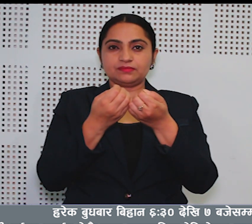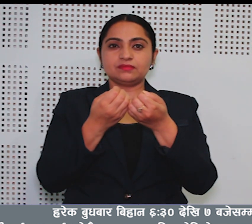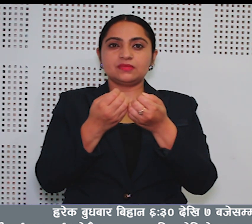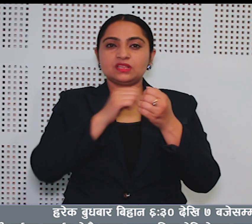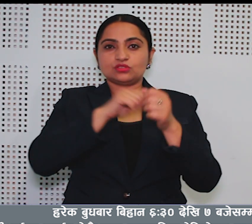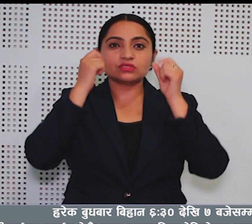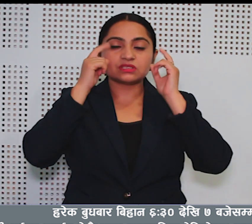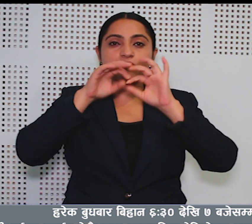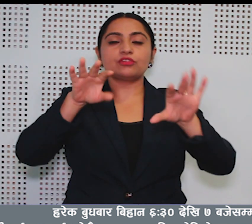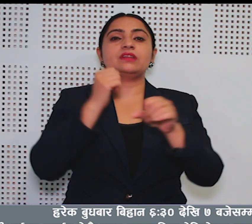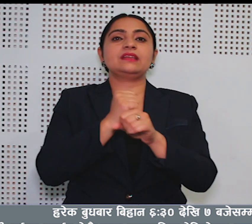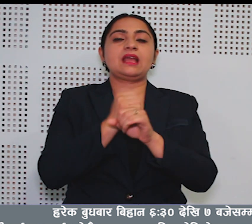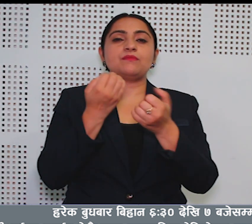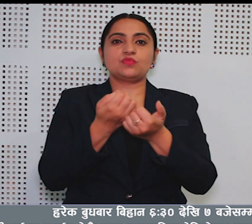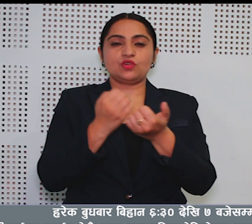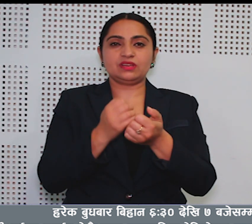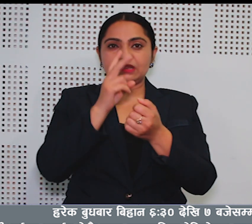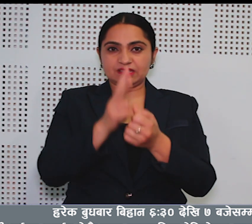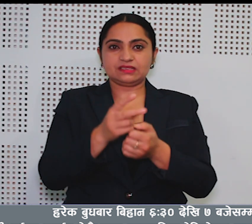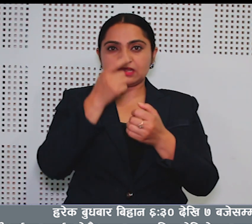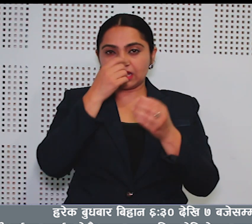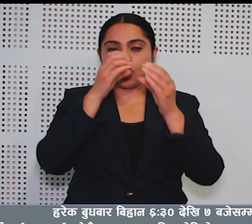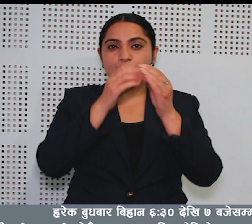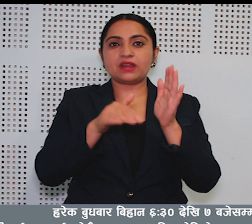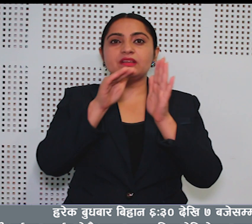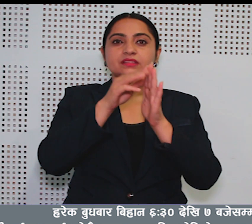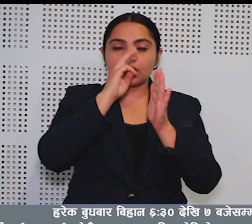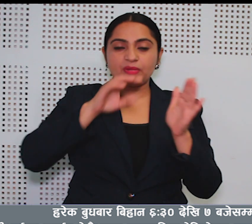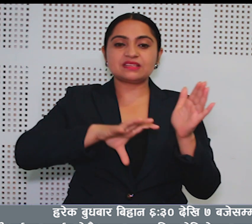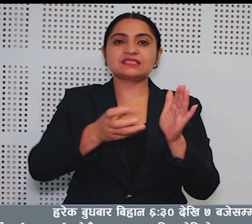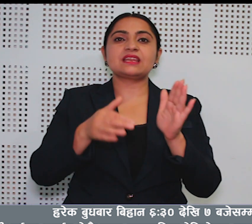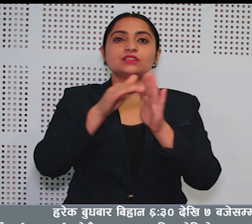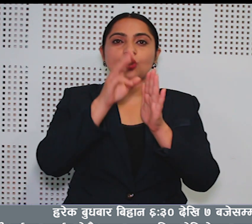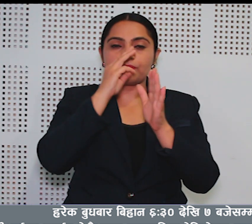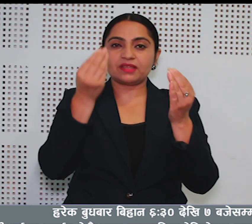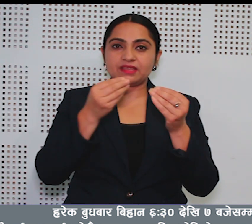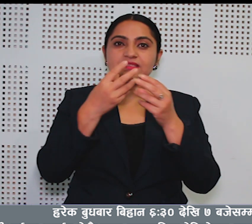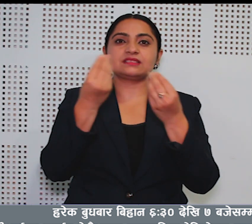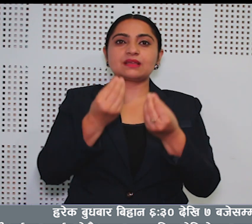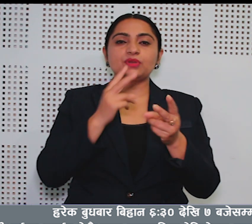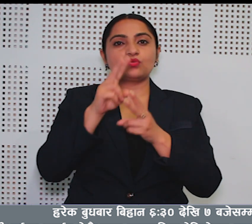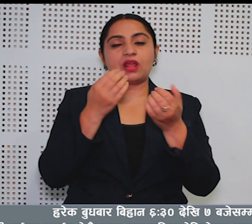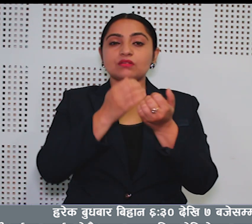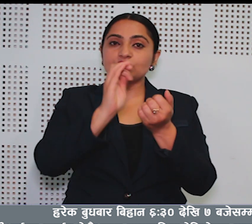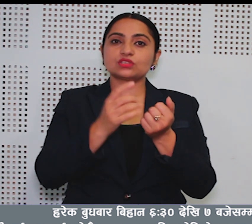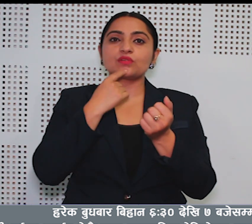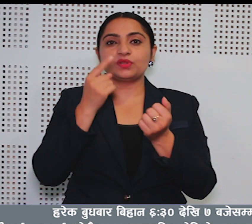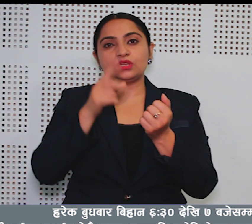होइन। यसरी चाहिँ अलिकति पालिका लेभलमा अथवा स्थानीय लेभलमा चाहिँ केही सामान्य कुराहरू गर्न सकियो भने यसको अवस्था अलिकति सुदृढ चाहिँ